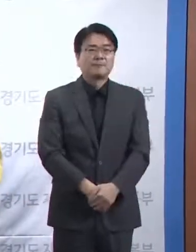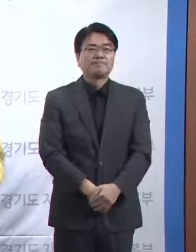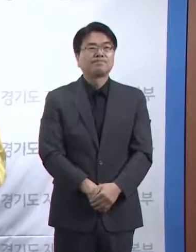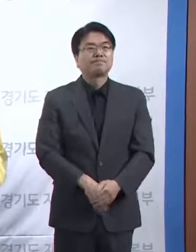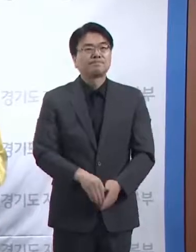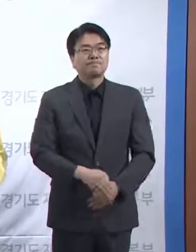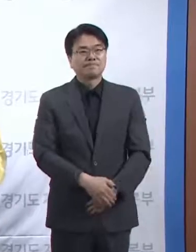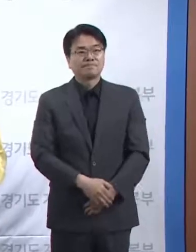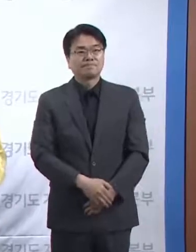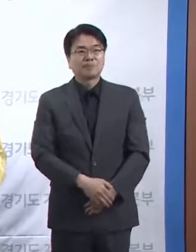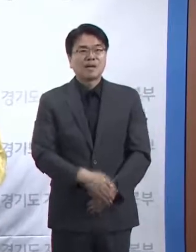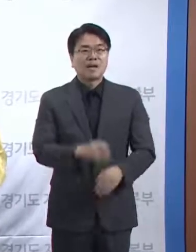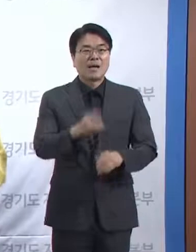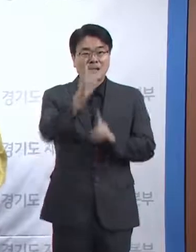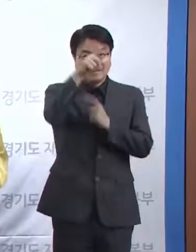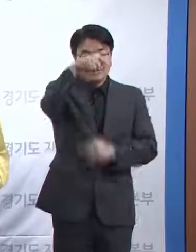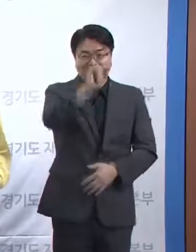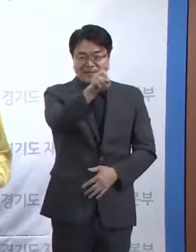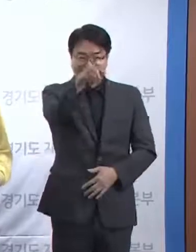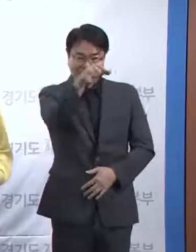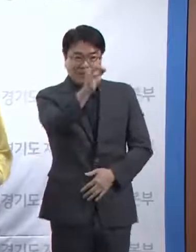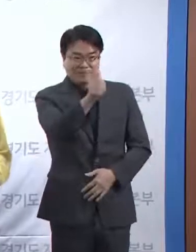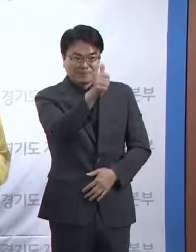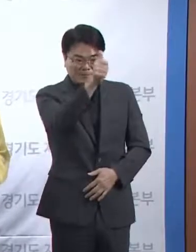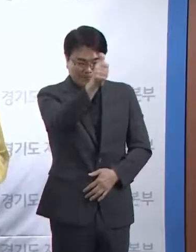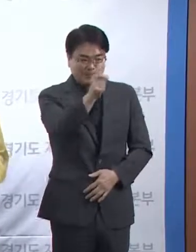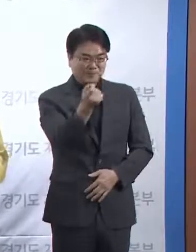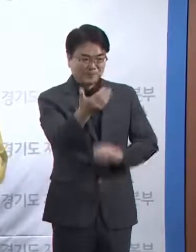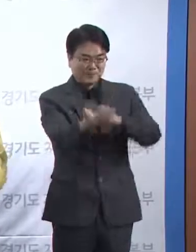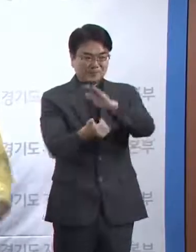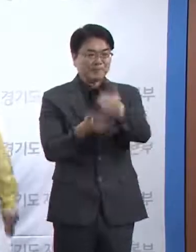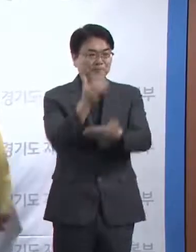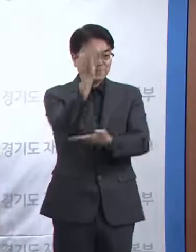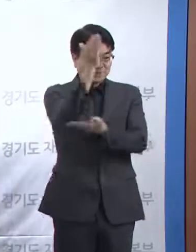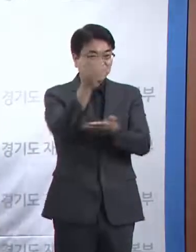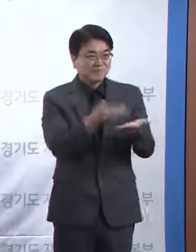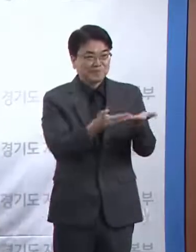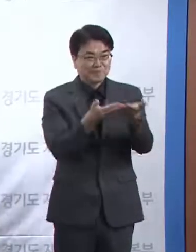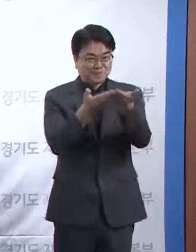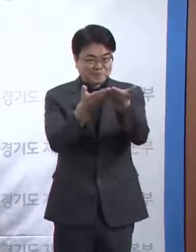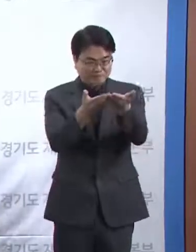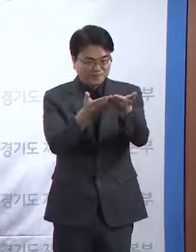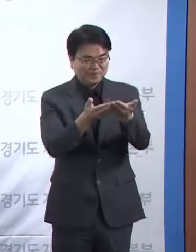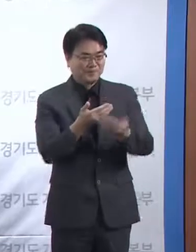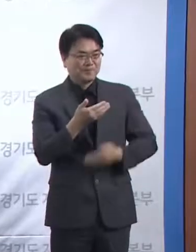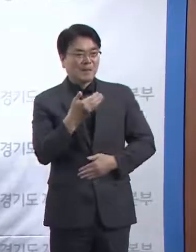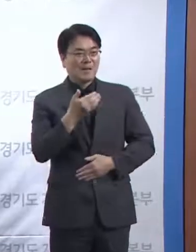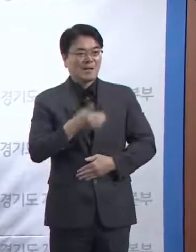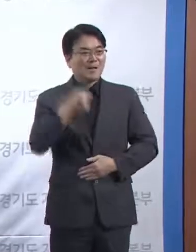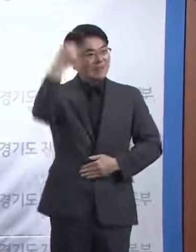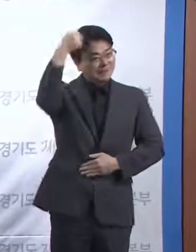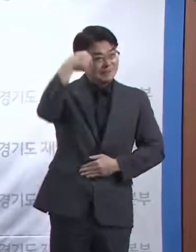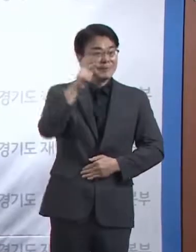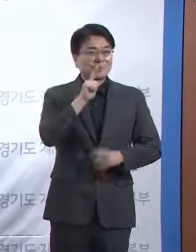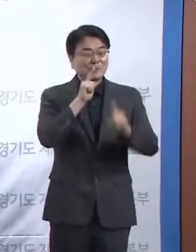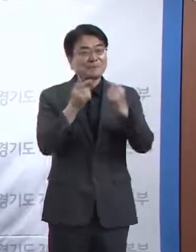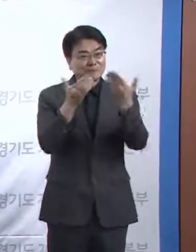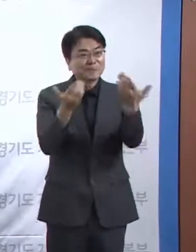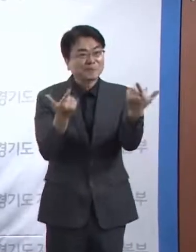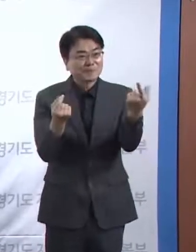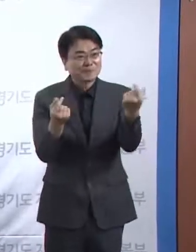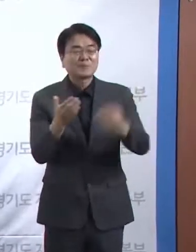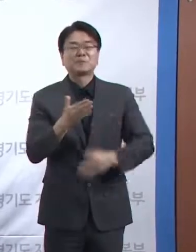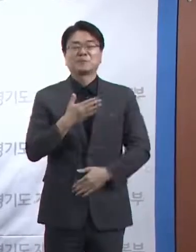네, 지사님께서 방금 기자회견문을 하고 소감을 말씀해 주셨는데요.